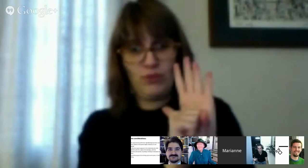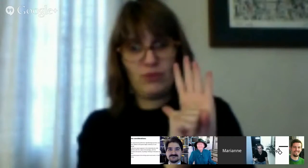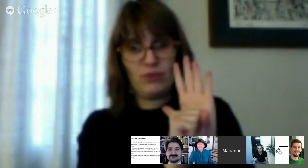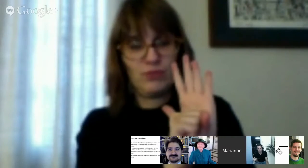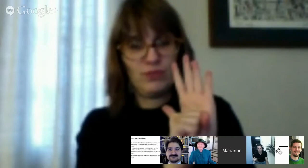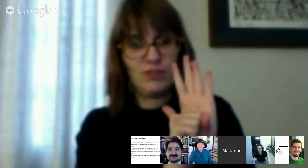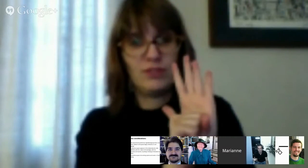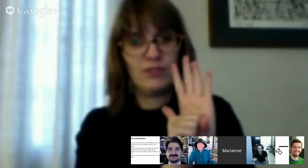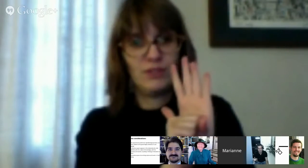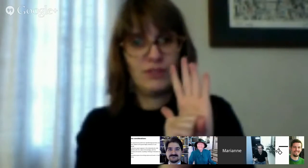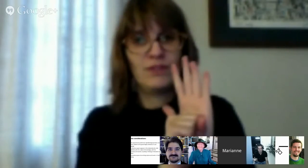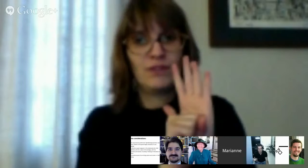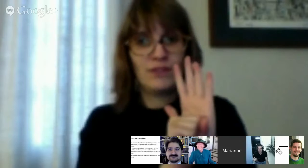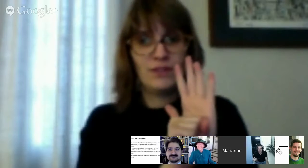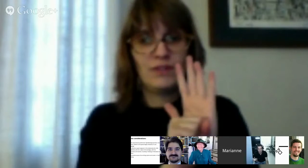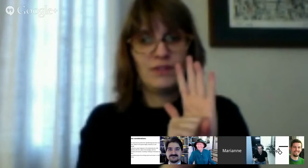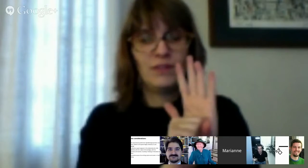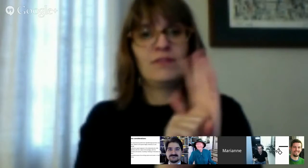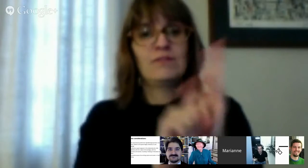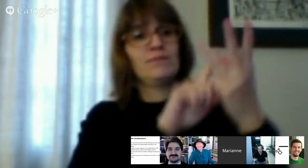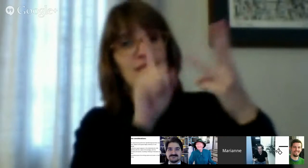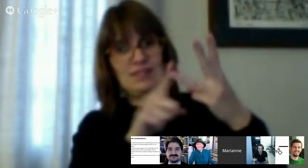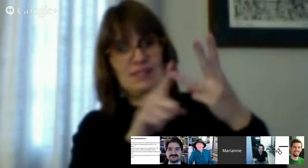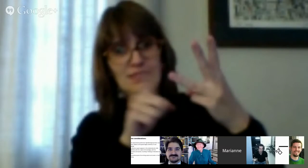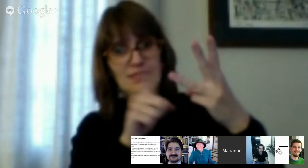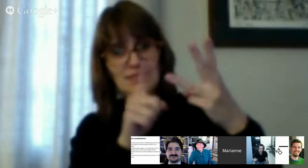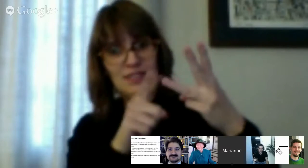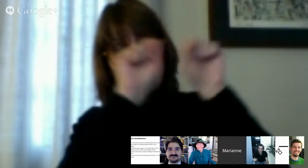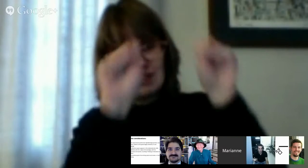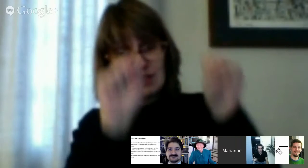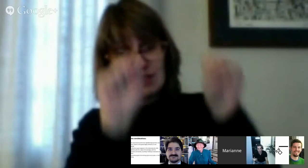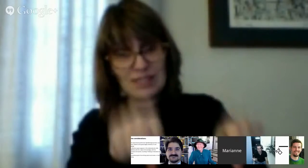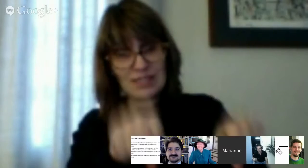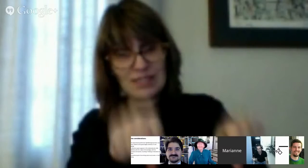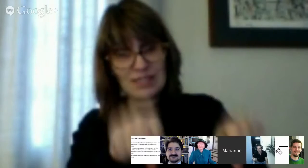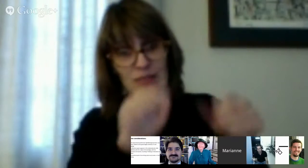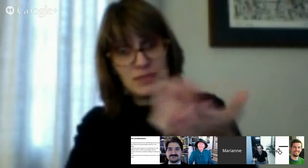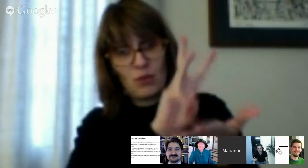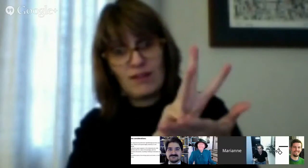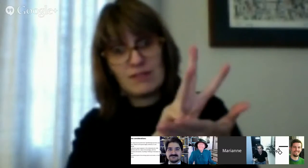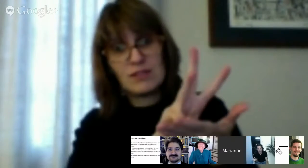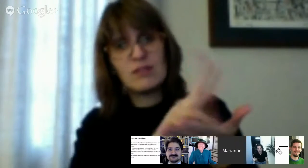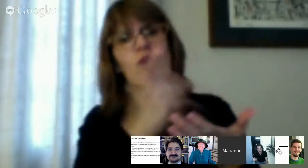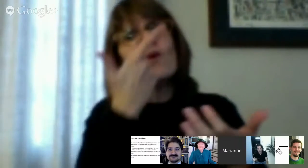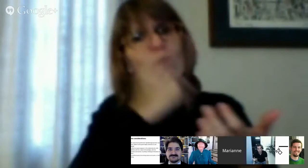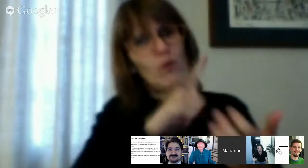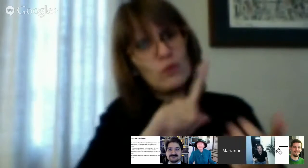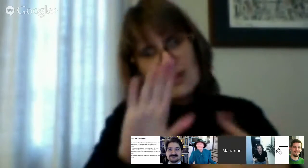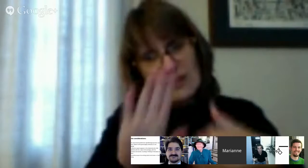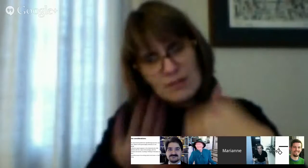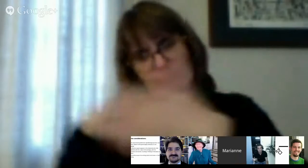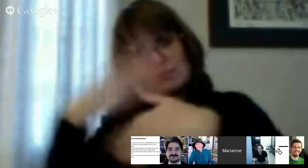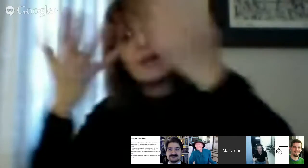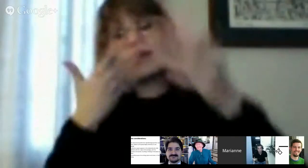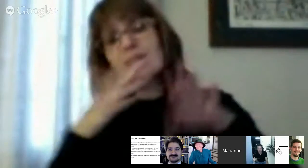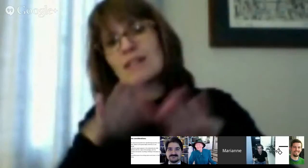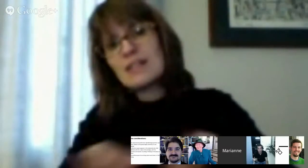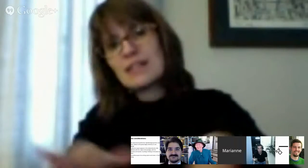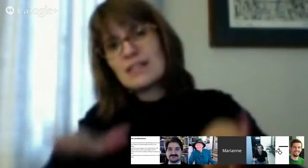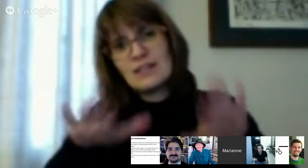as crianças. Principalmente com a configuração de mãos, o terceiro é se